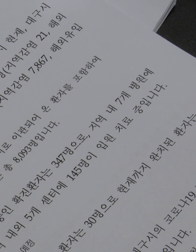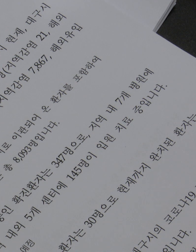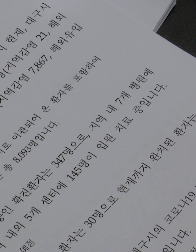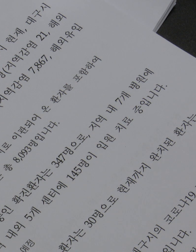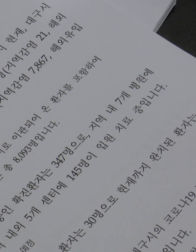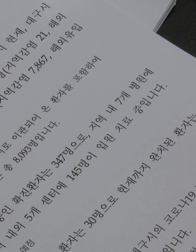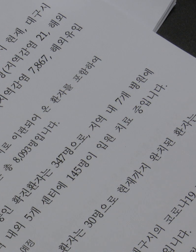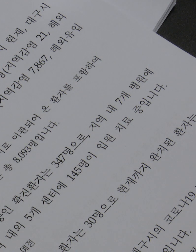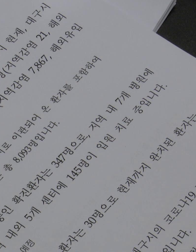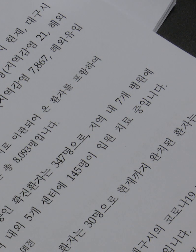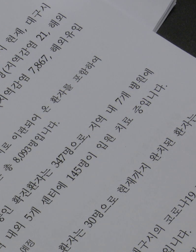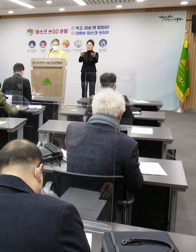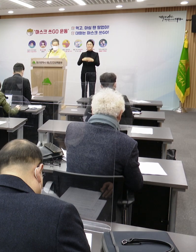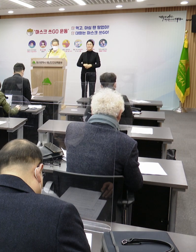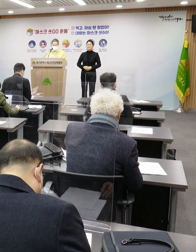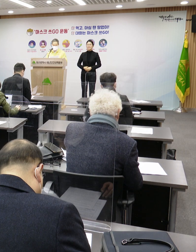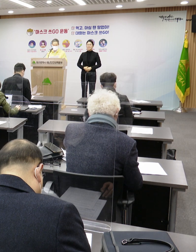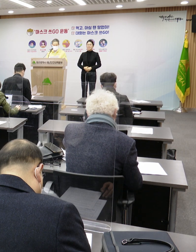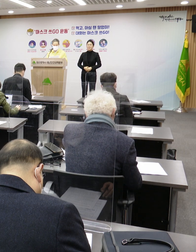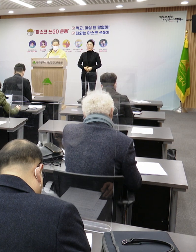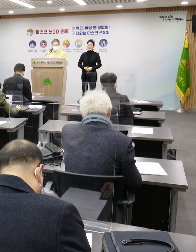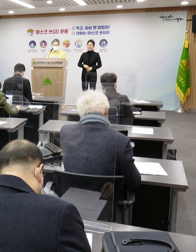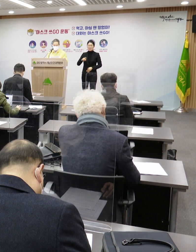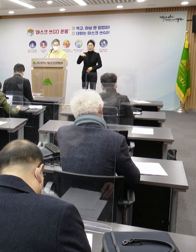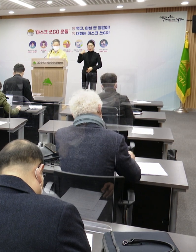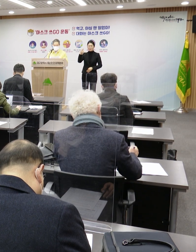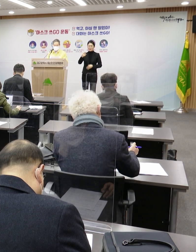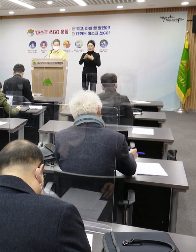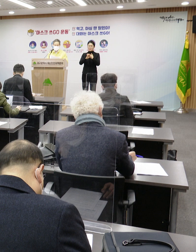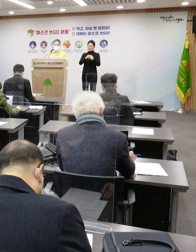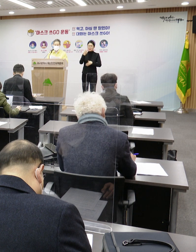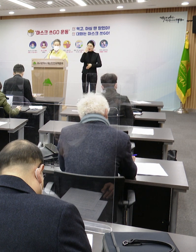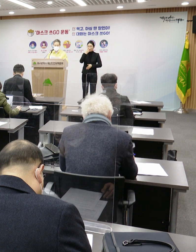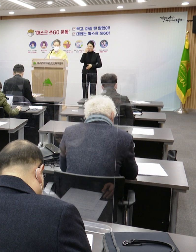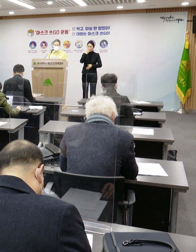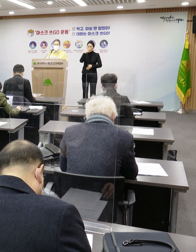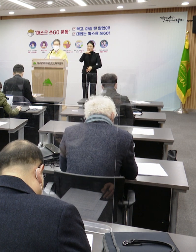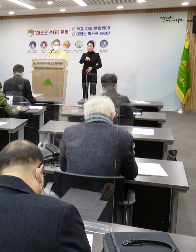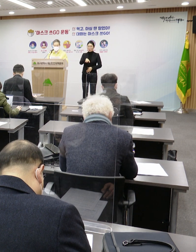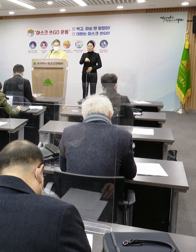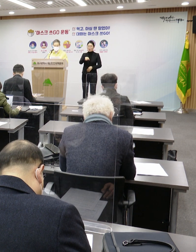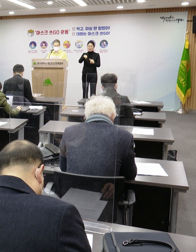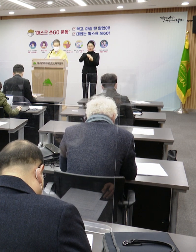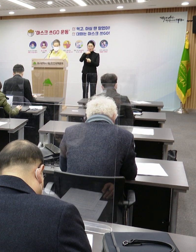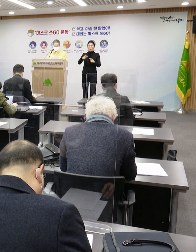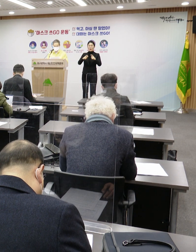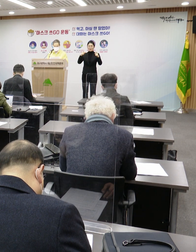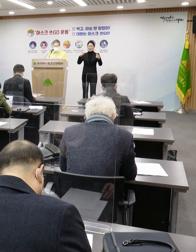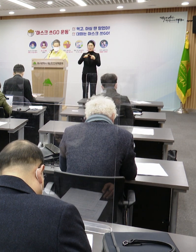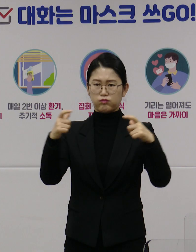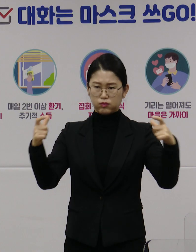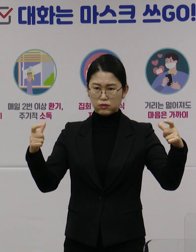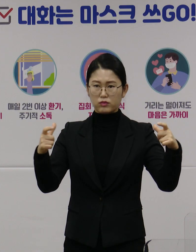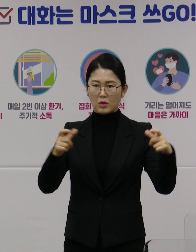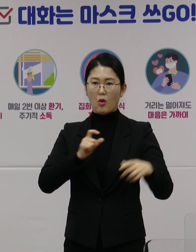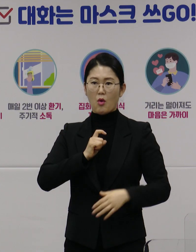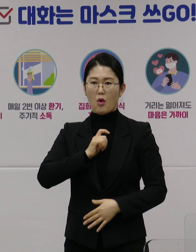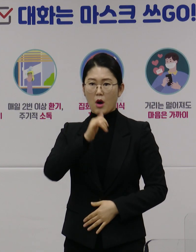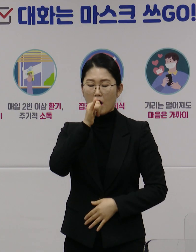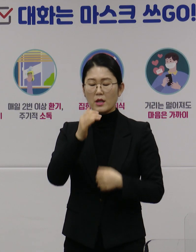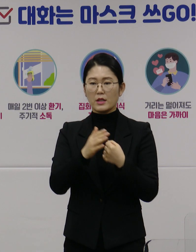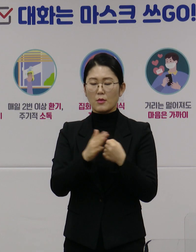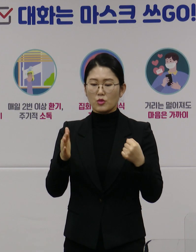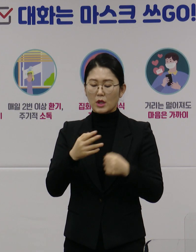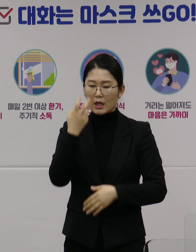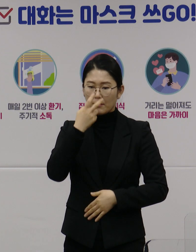의심 증상이 있을 때는 신속하게. 다음은 임시 선별검사소 운영 및 확대 관련입니다. 감염자의